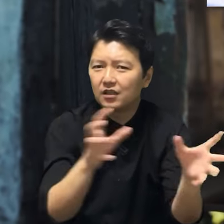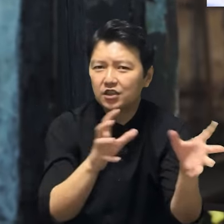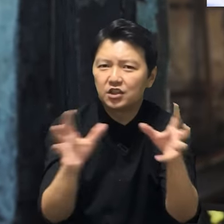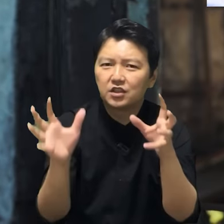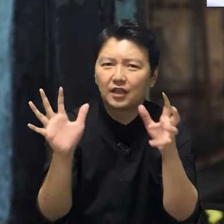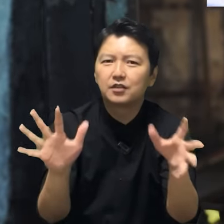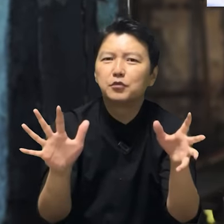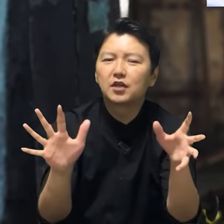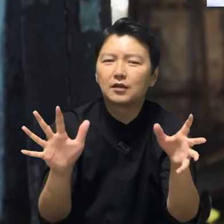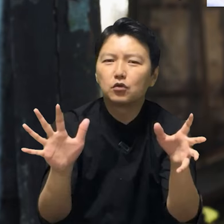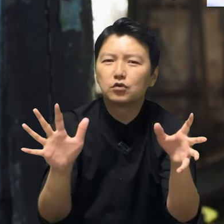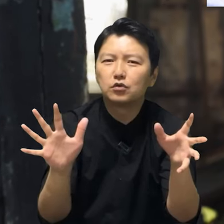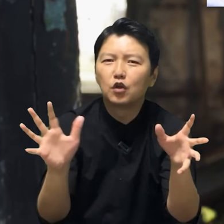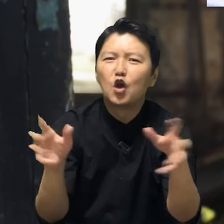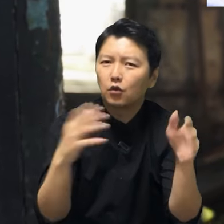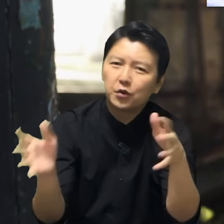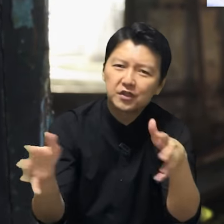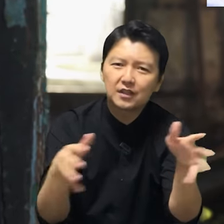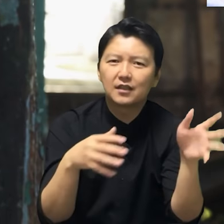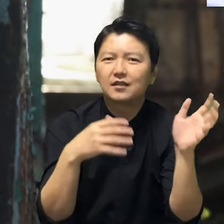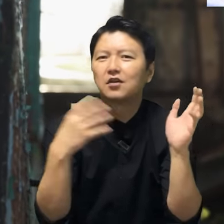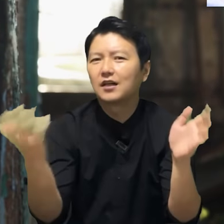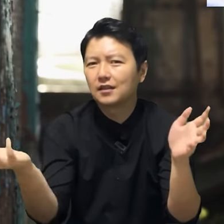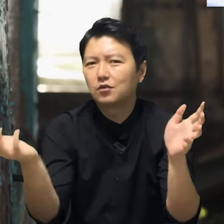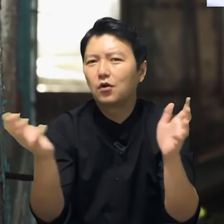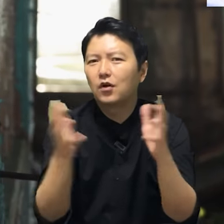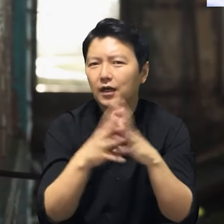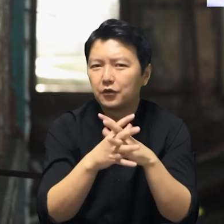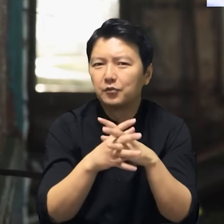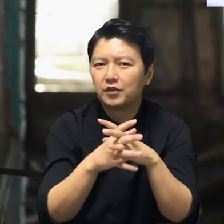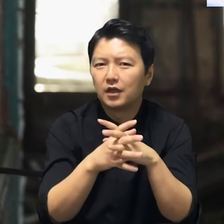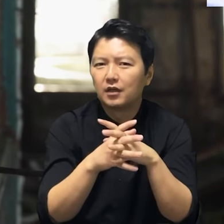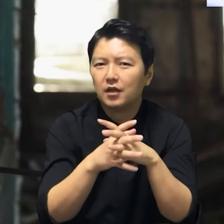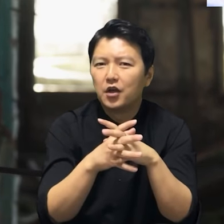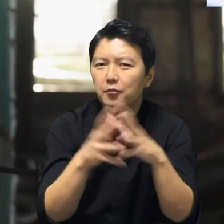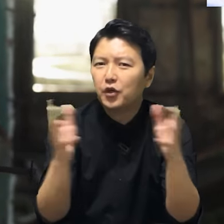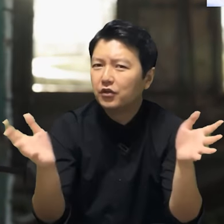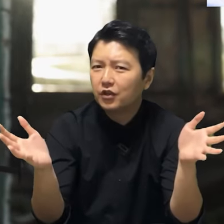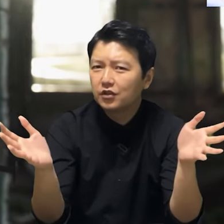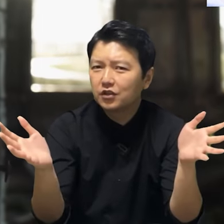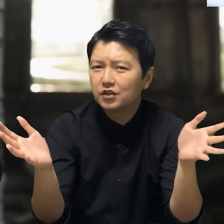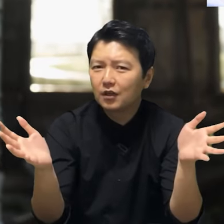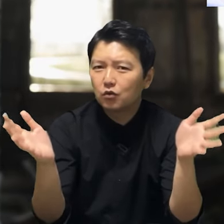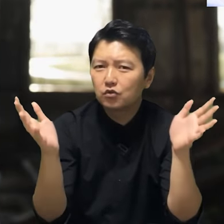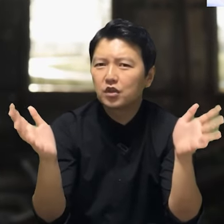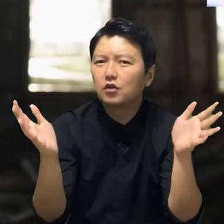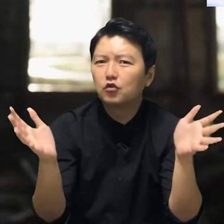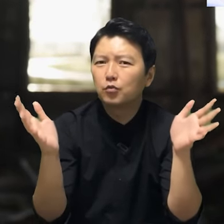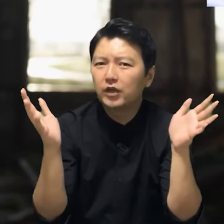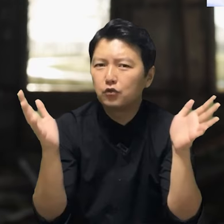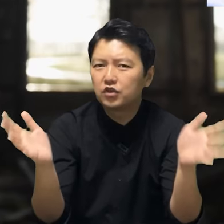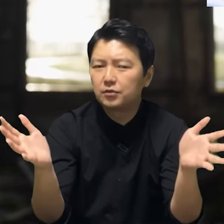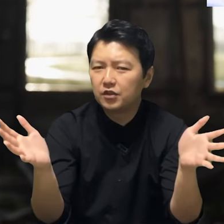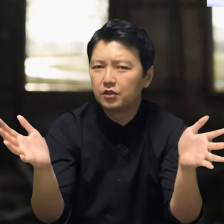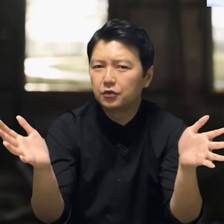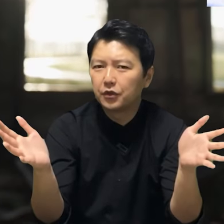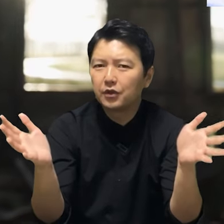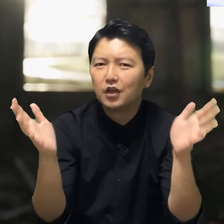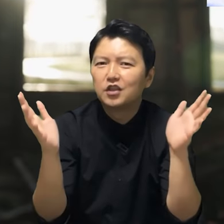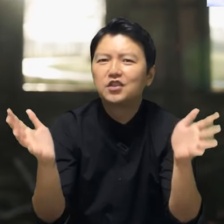짱씨 다섯 명 가족은 또 회사 따라 석가장으로 가게 됩니다. 몇 년이 지난 후 1962년이 되어